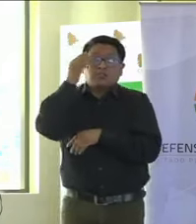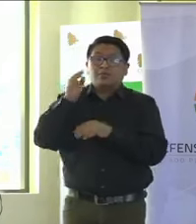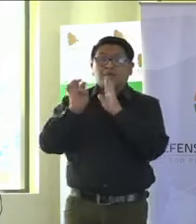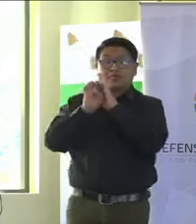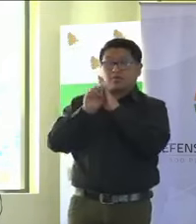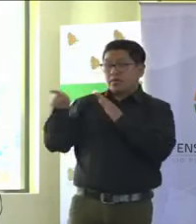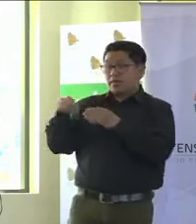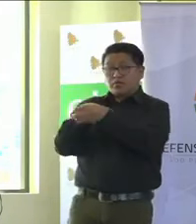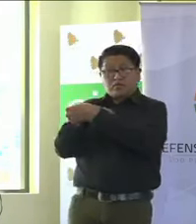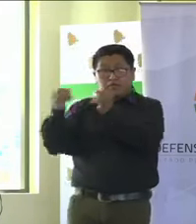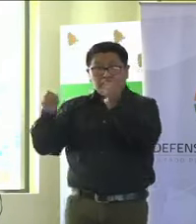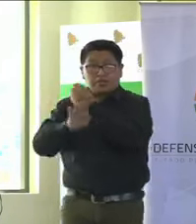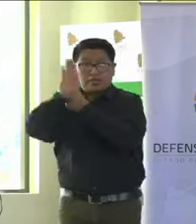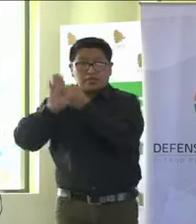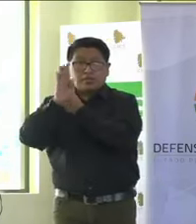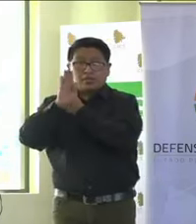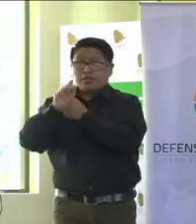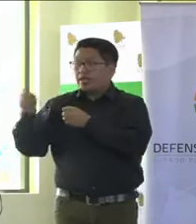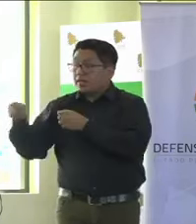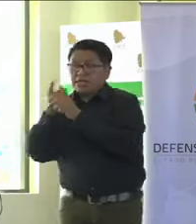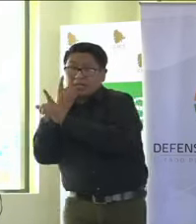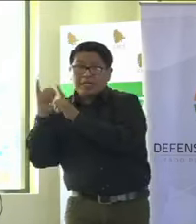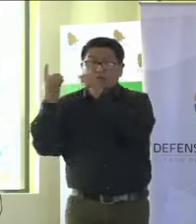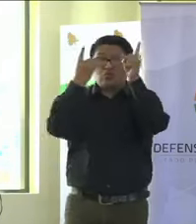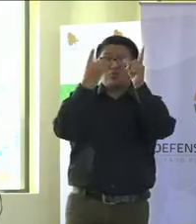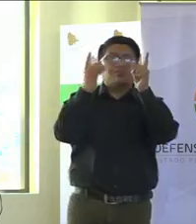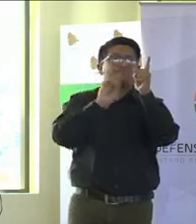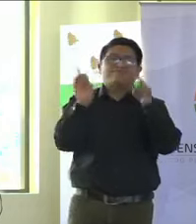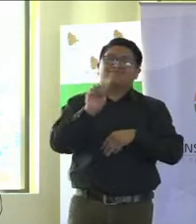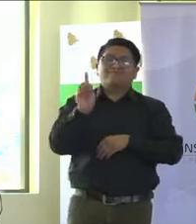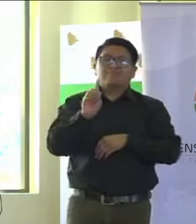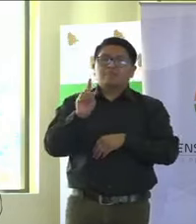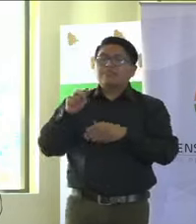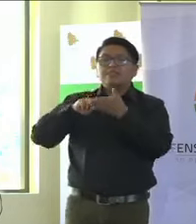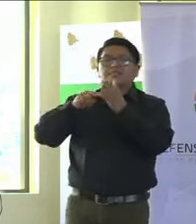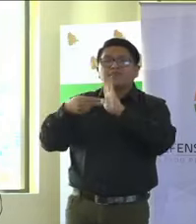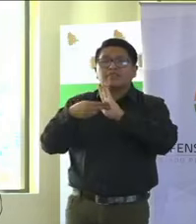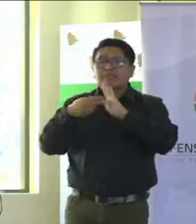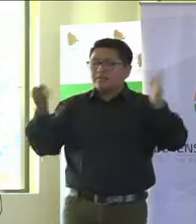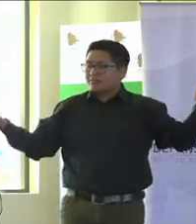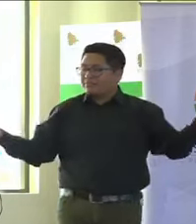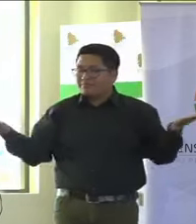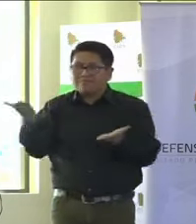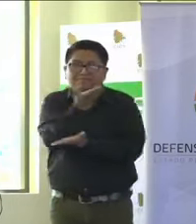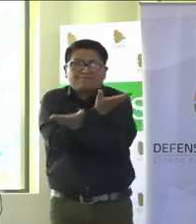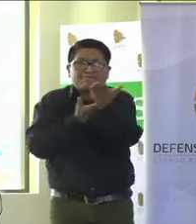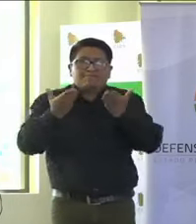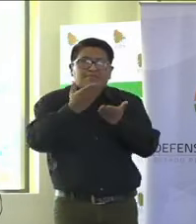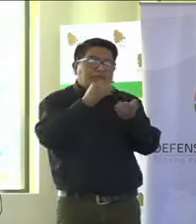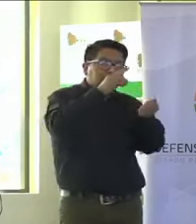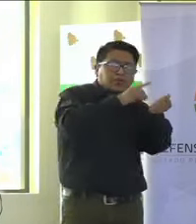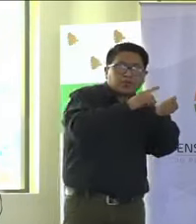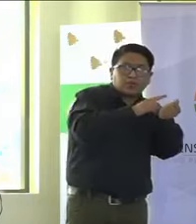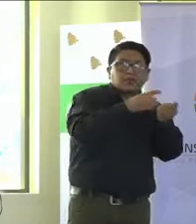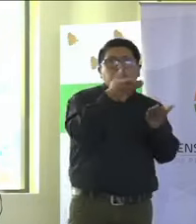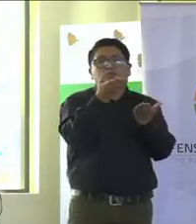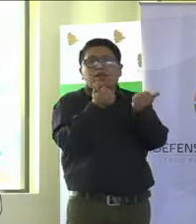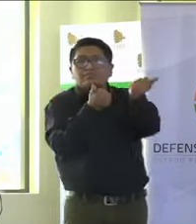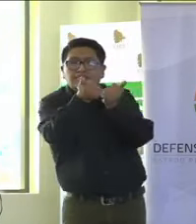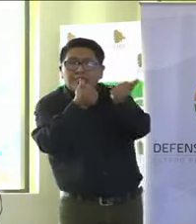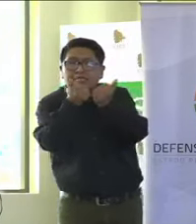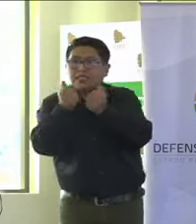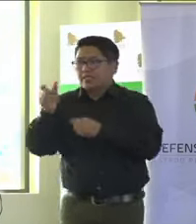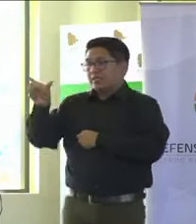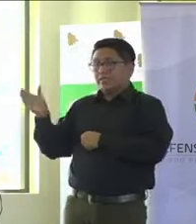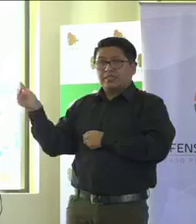del paciente básicamente lo que genera es este vínculo entre la gerencia, entre el personal médico, entre el personal de salud y